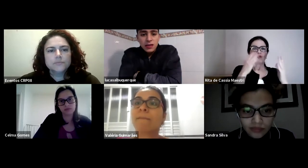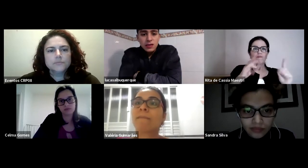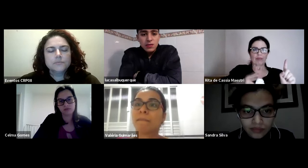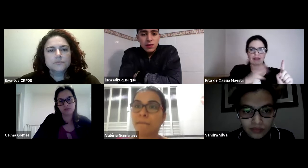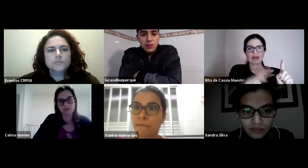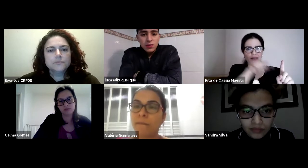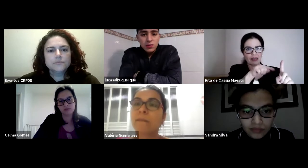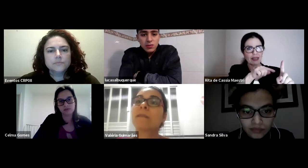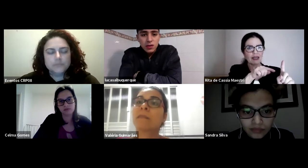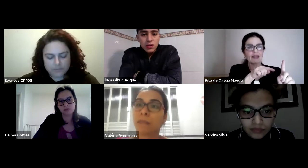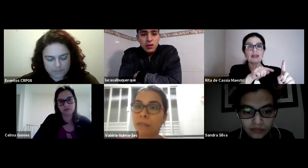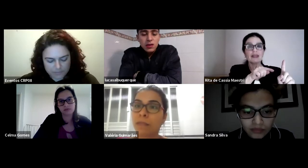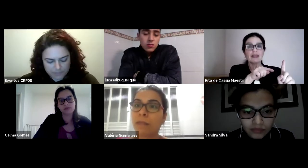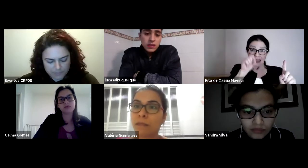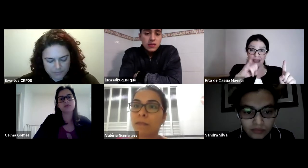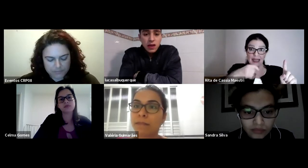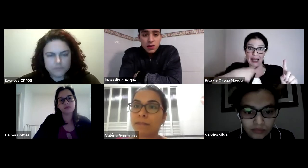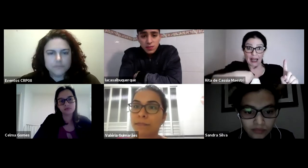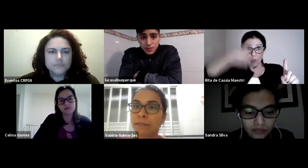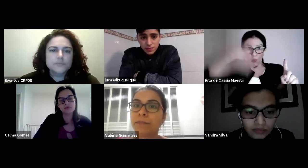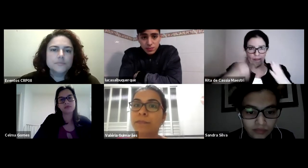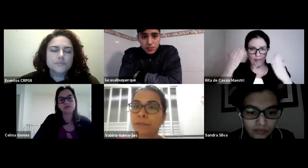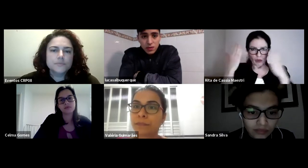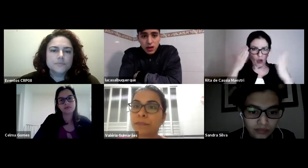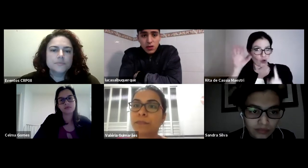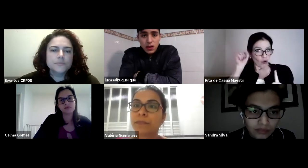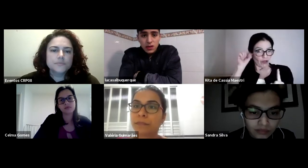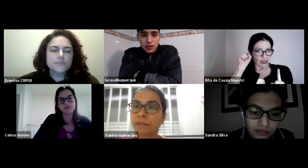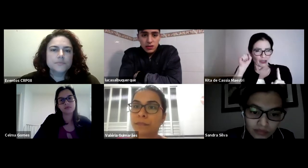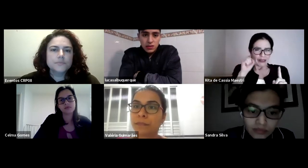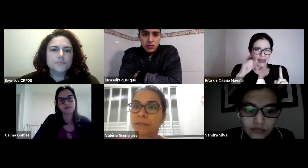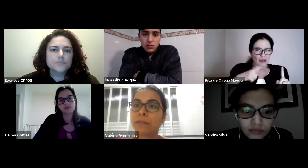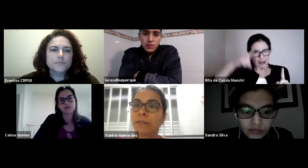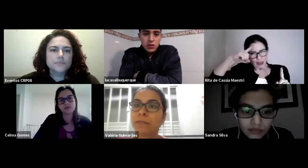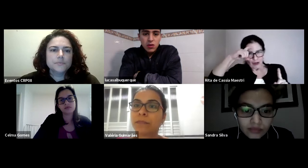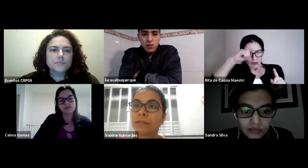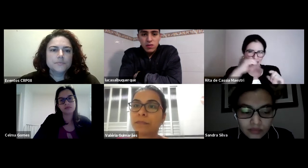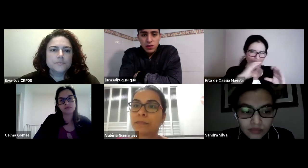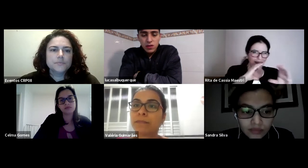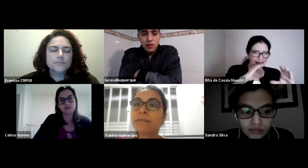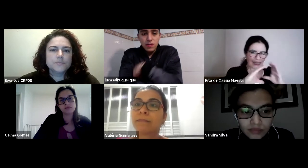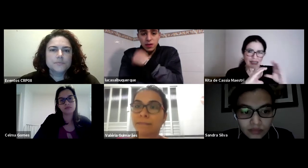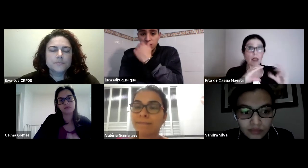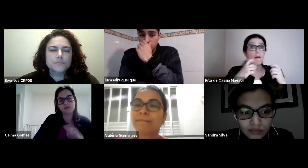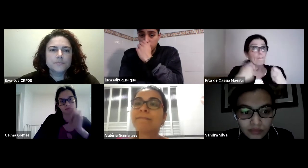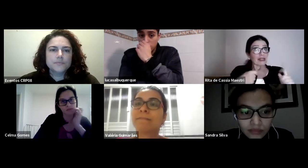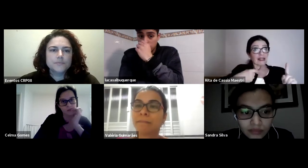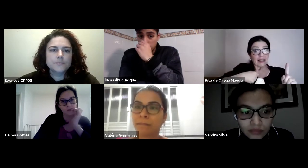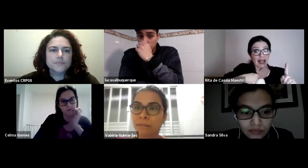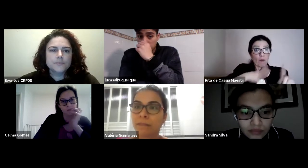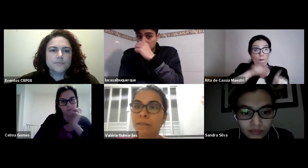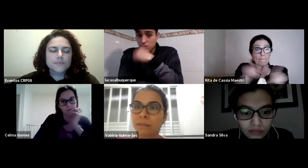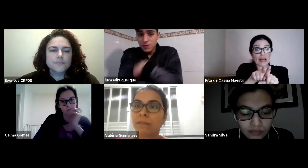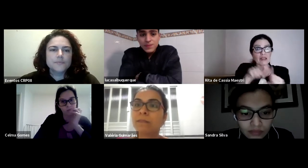essa questão da pessoa surda, do paciente. Agora, se eu sou um psicólogo ouvinte que também tem dificuldades